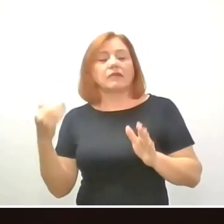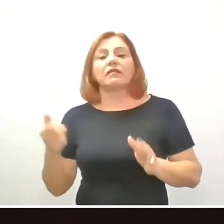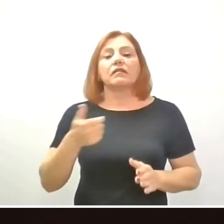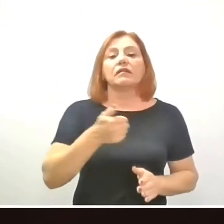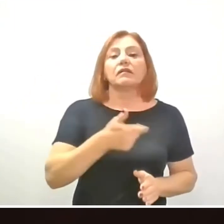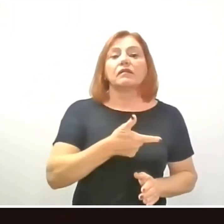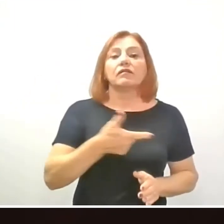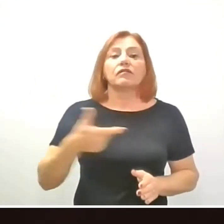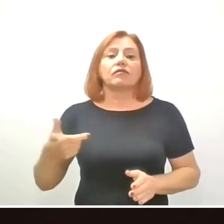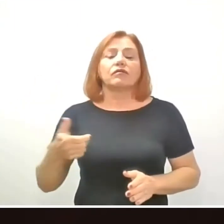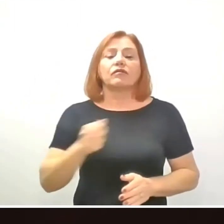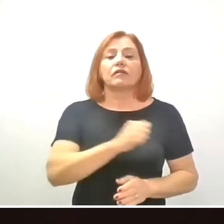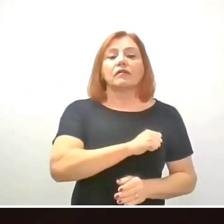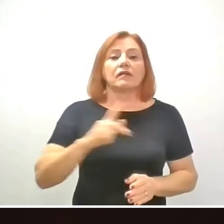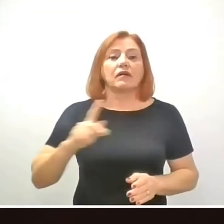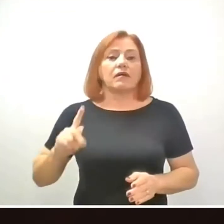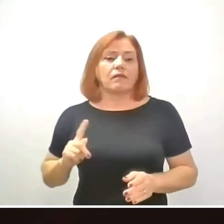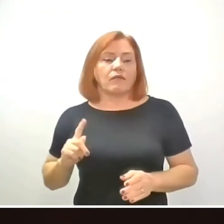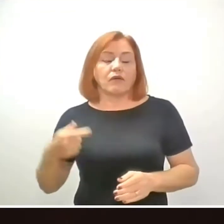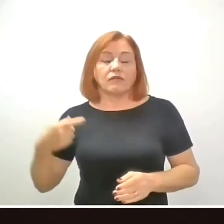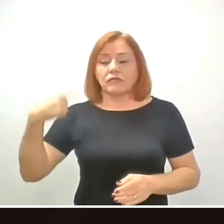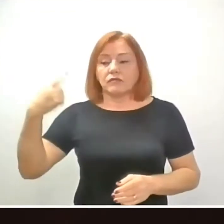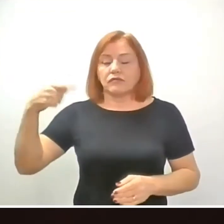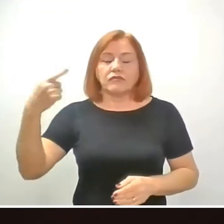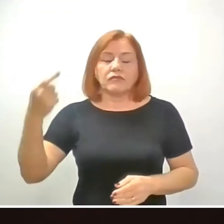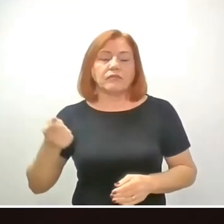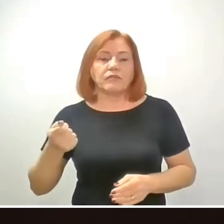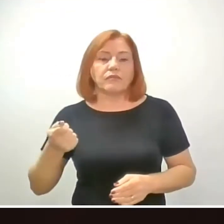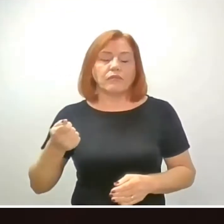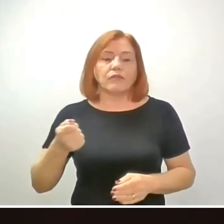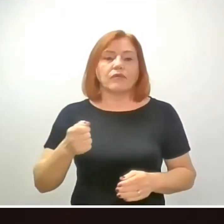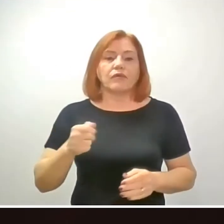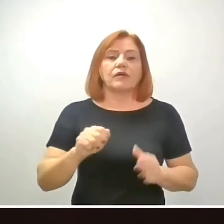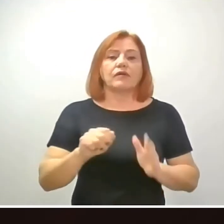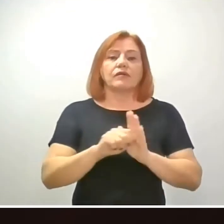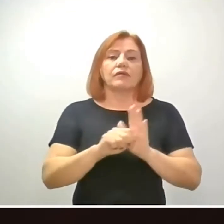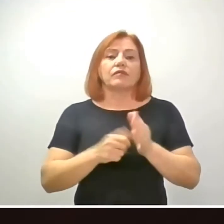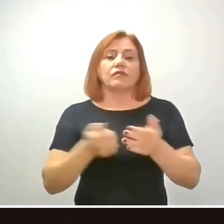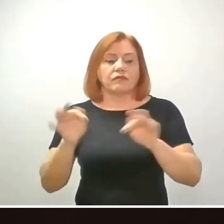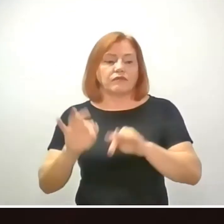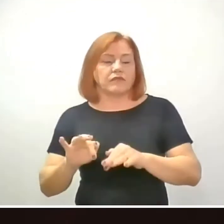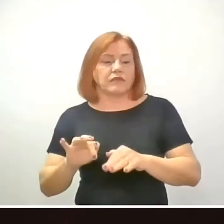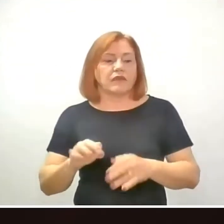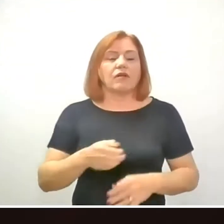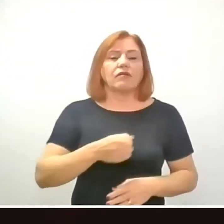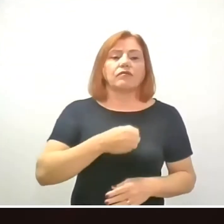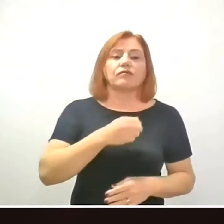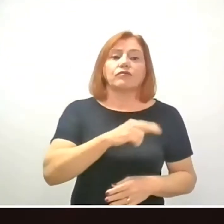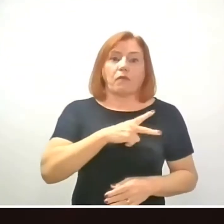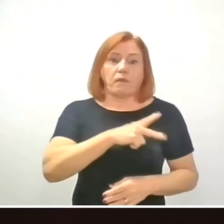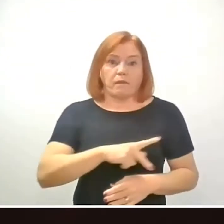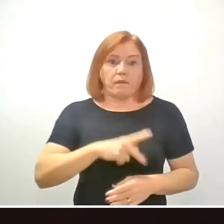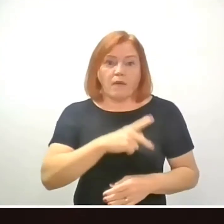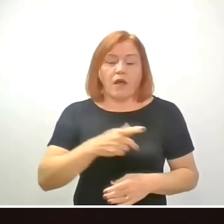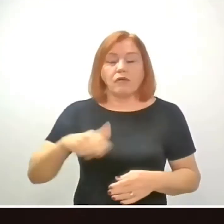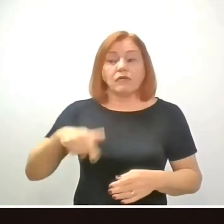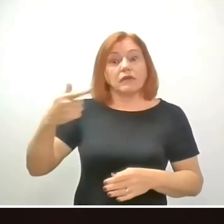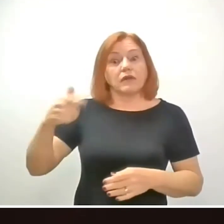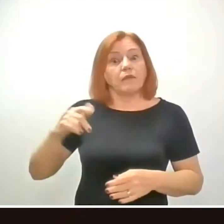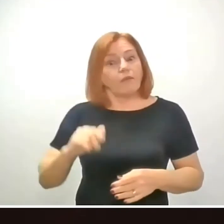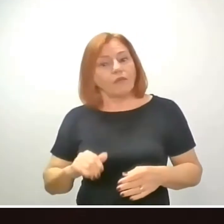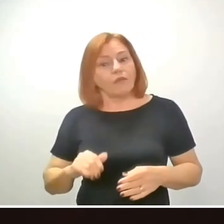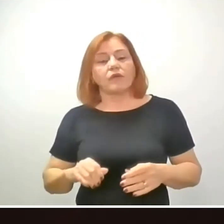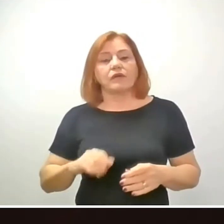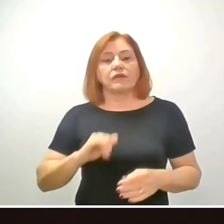Paulo, tá? E no final do primeiro século usando o apóstolo João. Então, a igreja em Éfeso